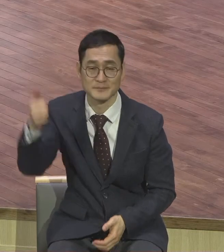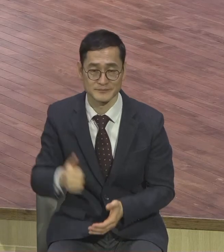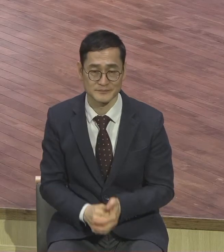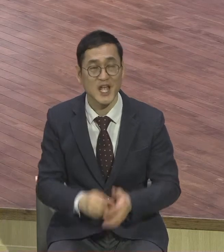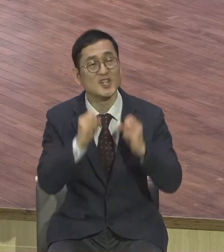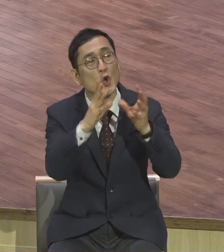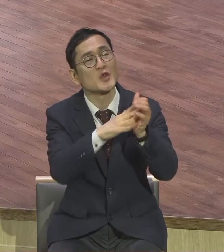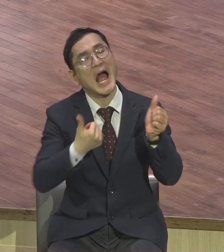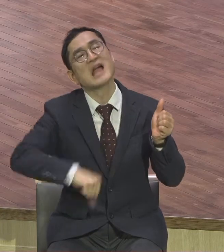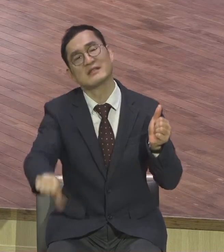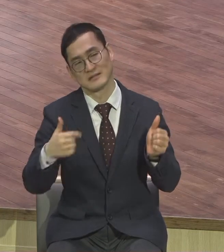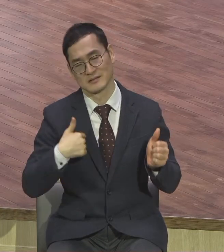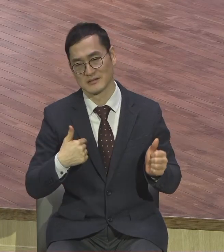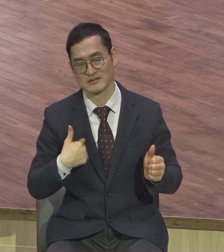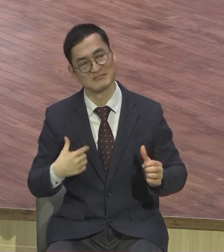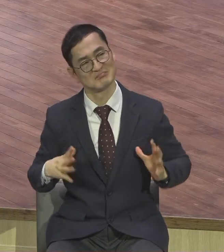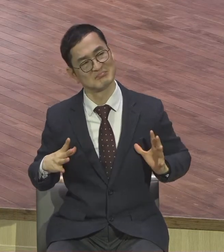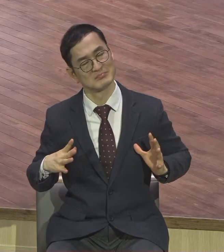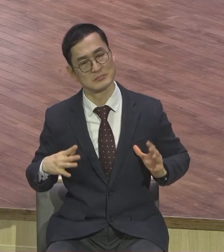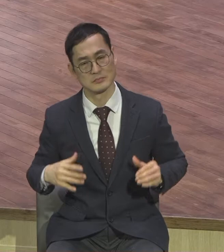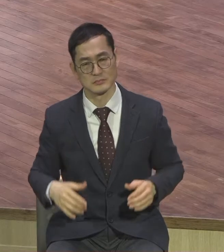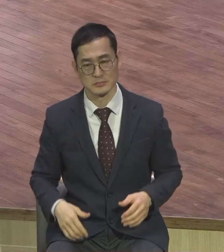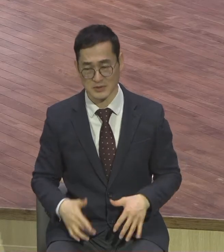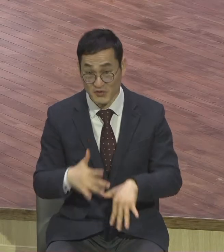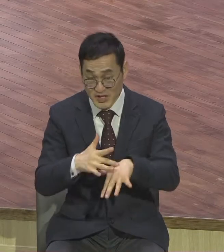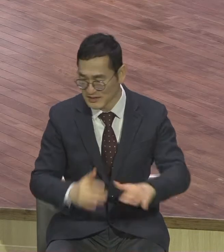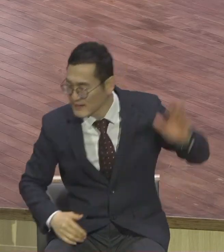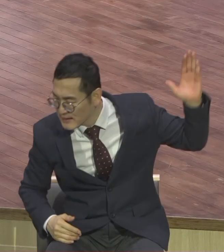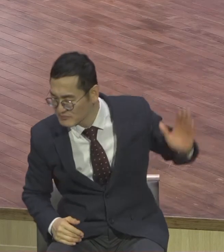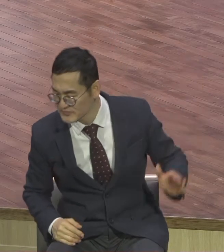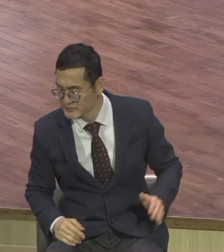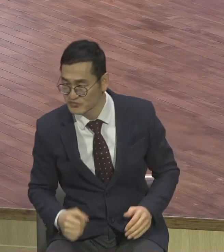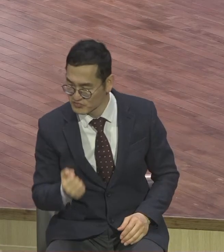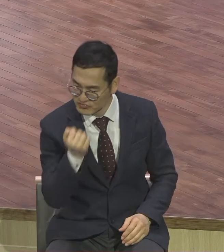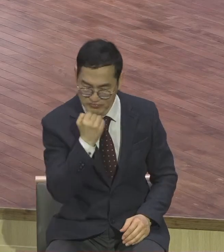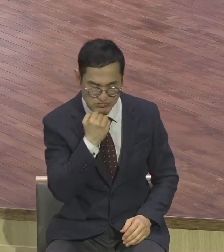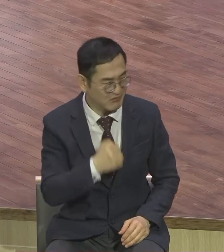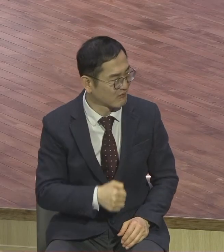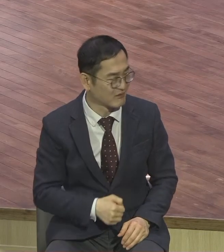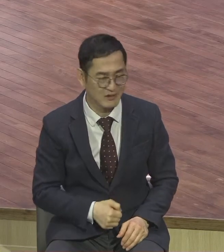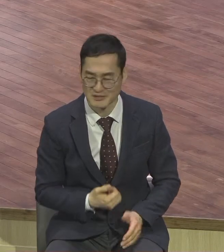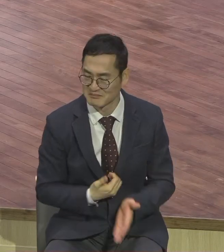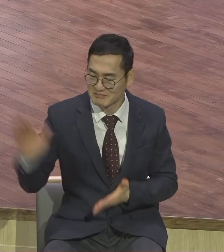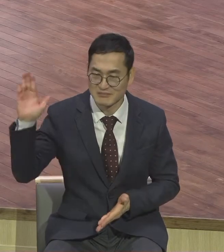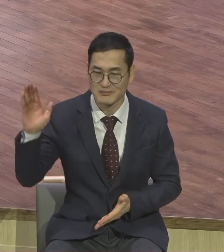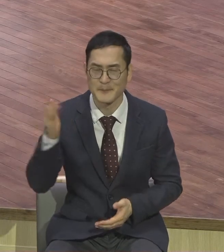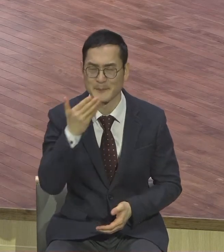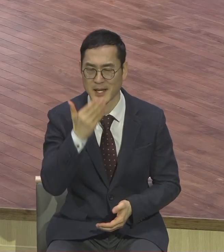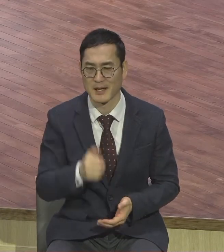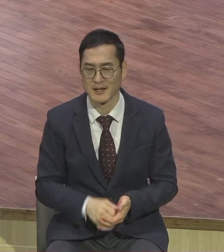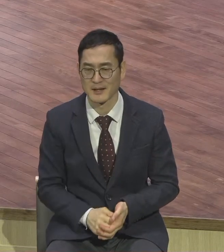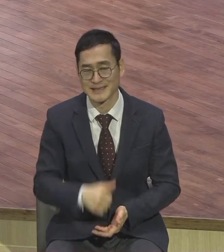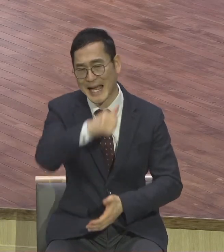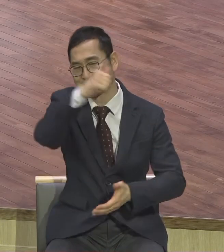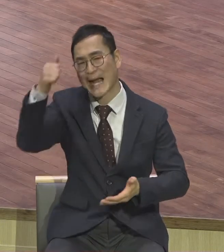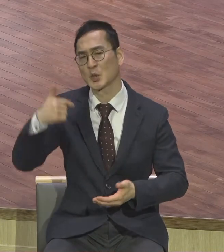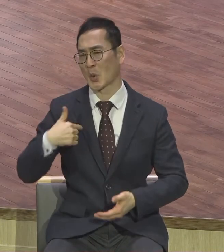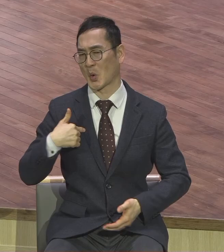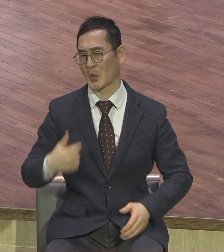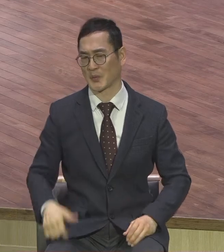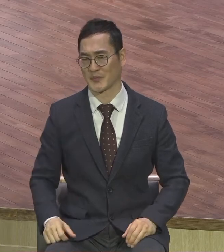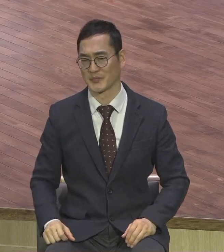웃기지 마세요. 귀신은 눈썹 하나 깎다가 납니다. 내가 장로인데 내가 위원장인데